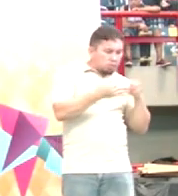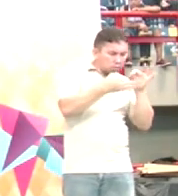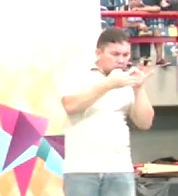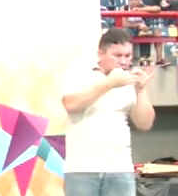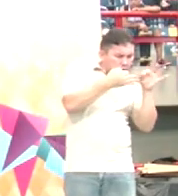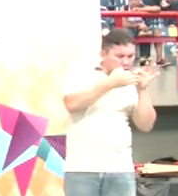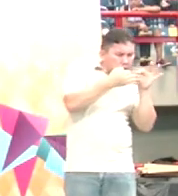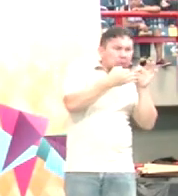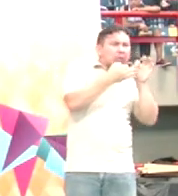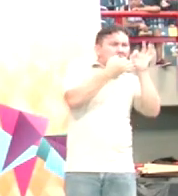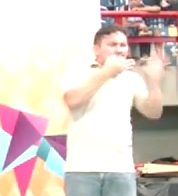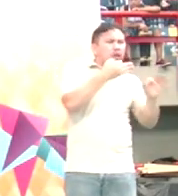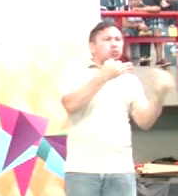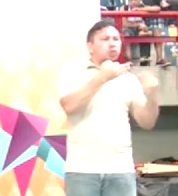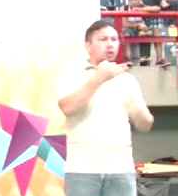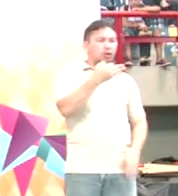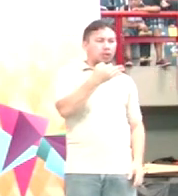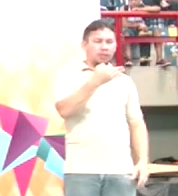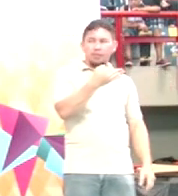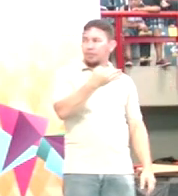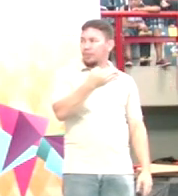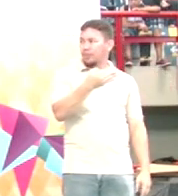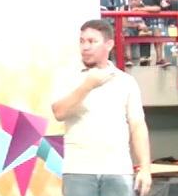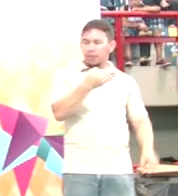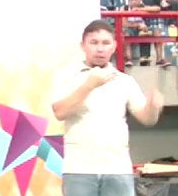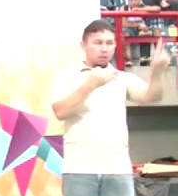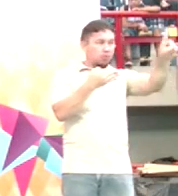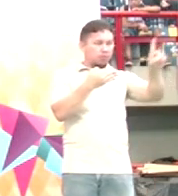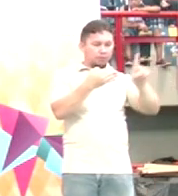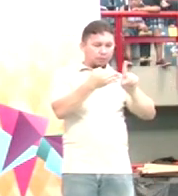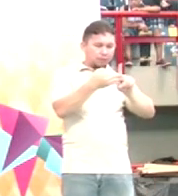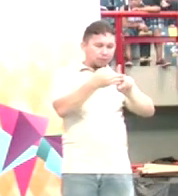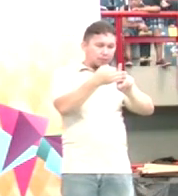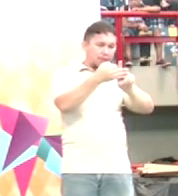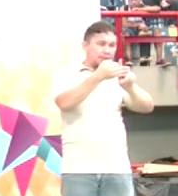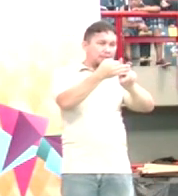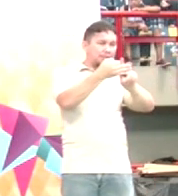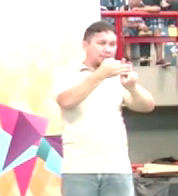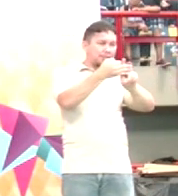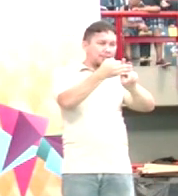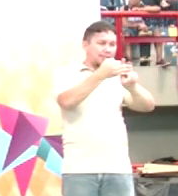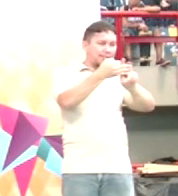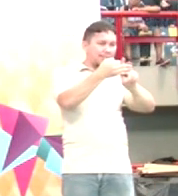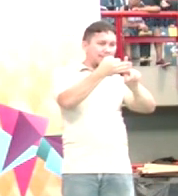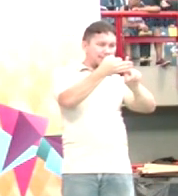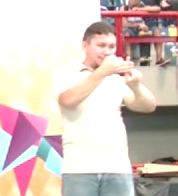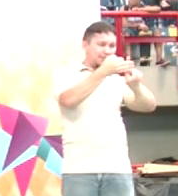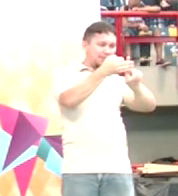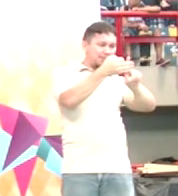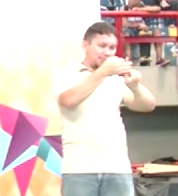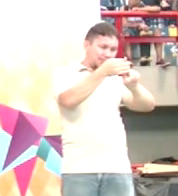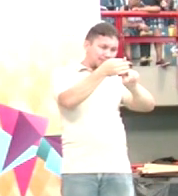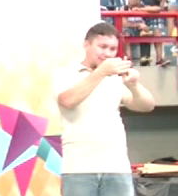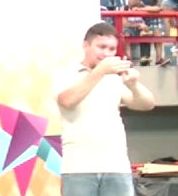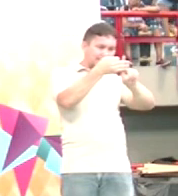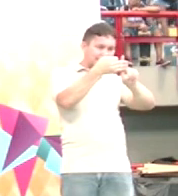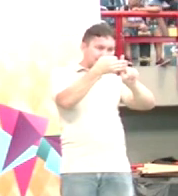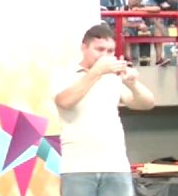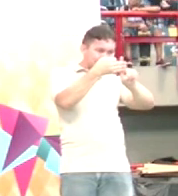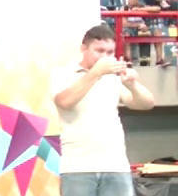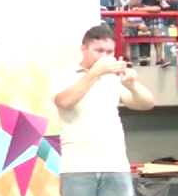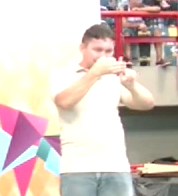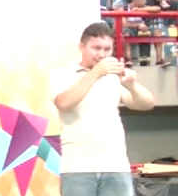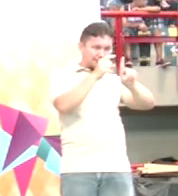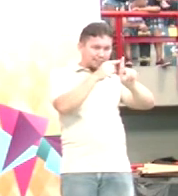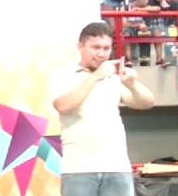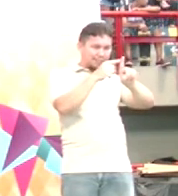é o tamanho ideal do parágrafo é quando você põe um dedo, o seu dedo na linha. Aí você sabe que a partir da